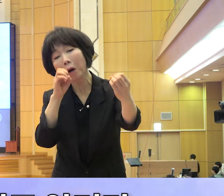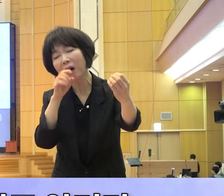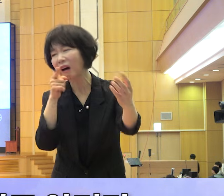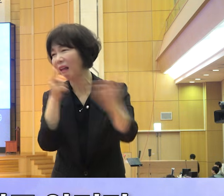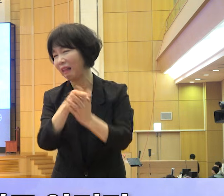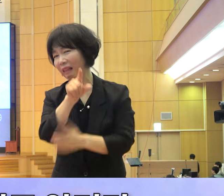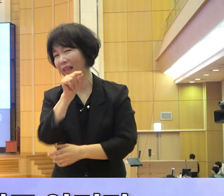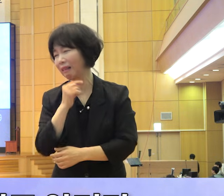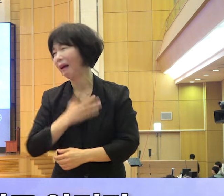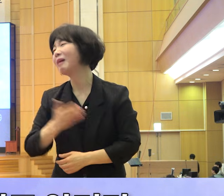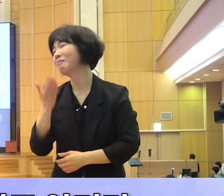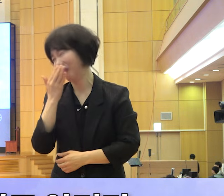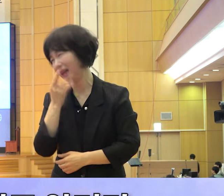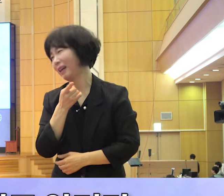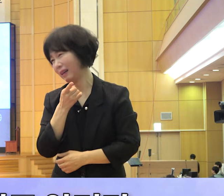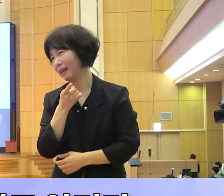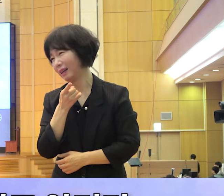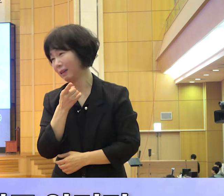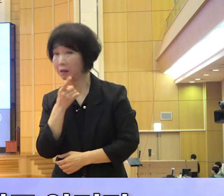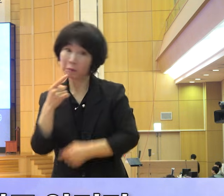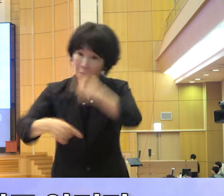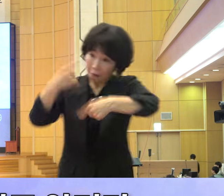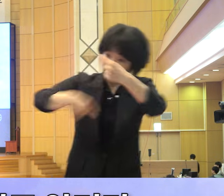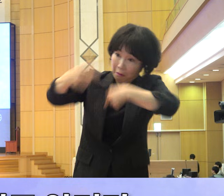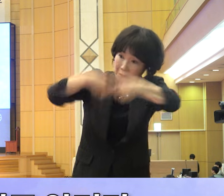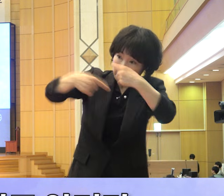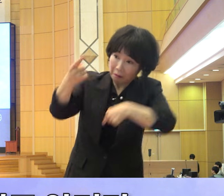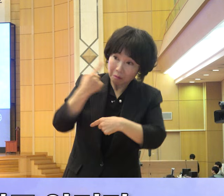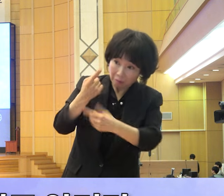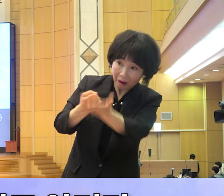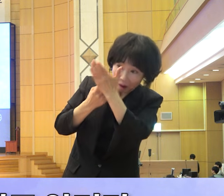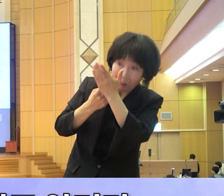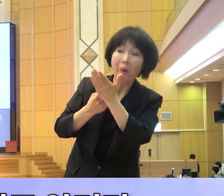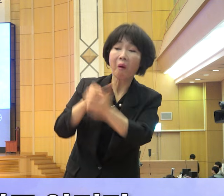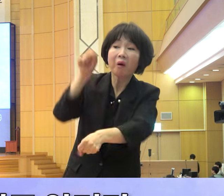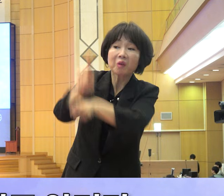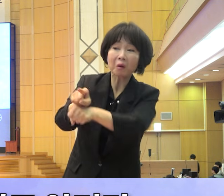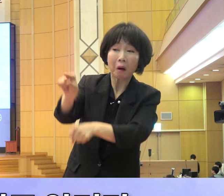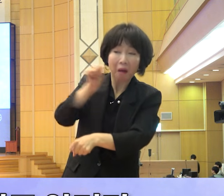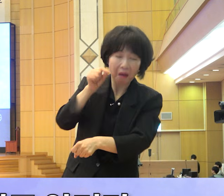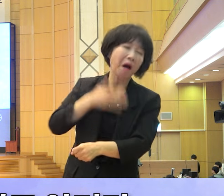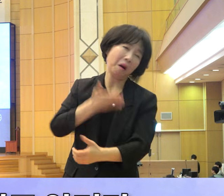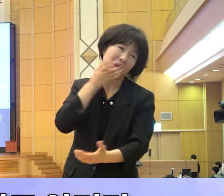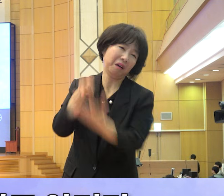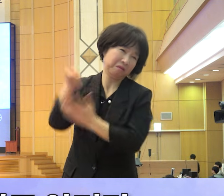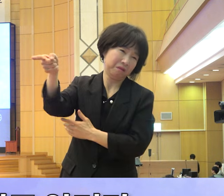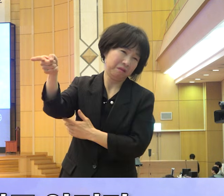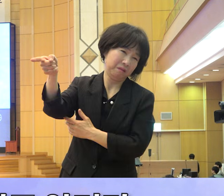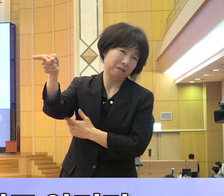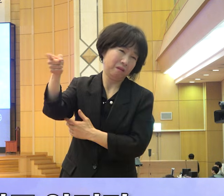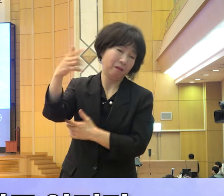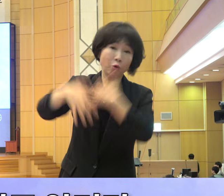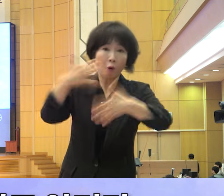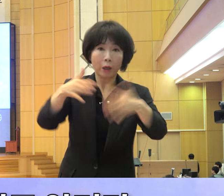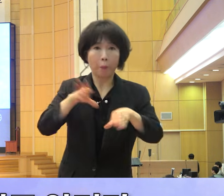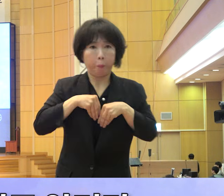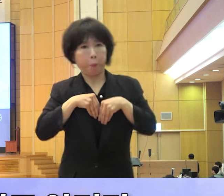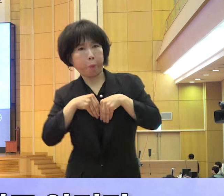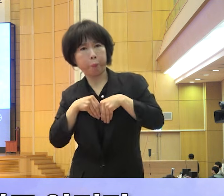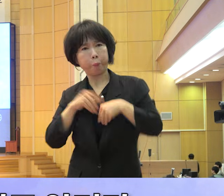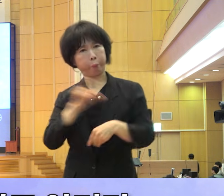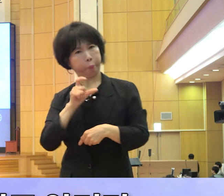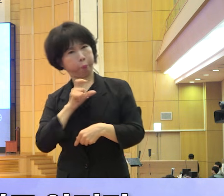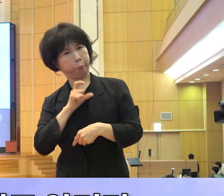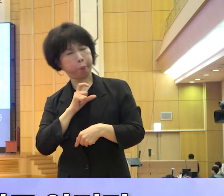마음이 어떤지, 아, 이 사람은 말소리 들어보면서 그 사람의 성품이 어떤지 알 수 있잖아요. 아, 이 사람